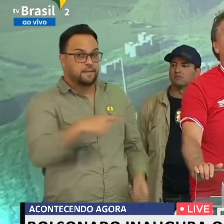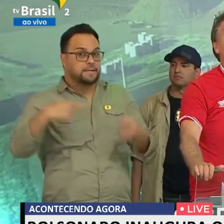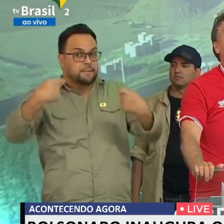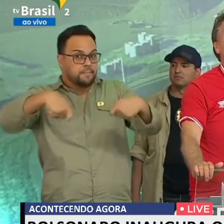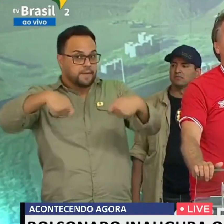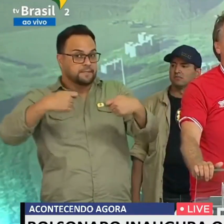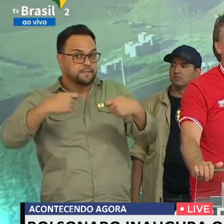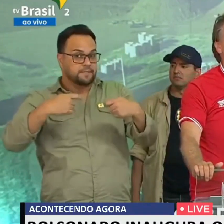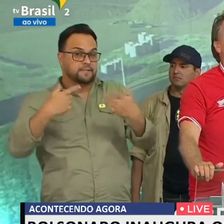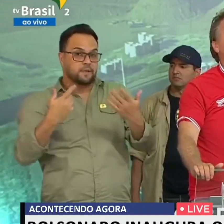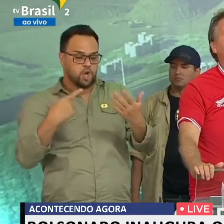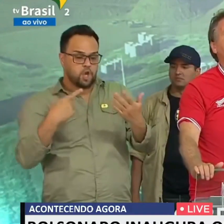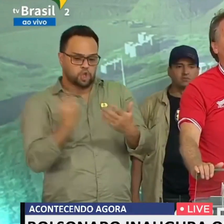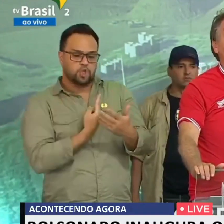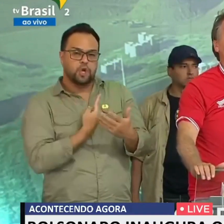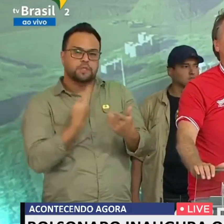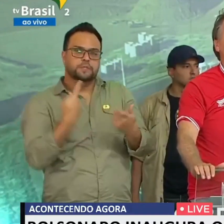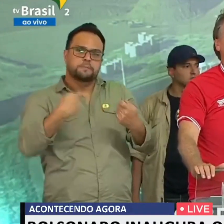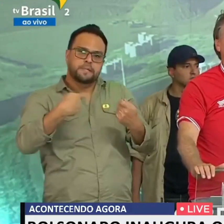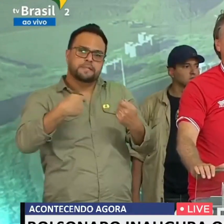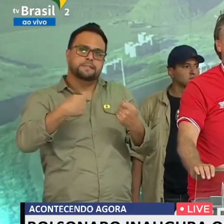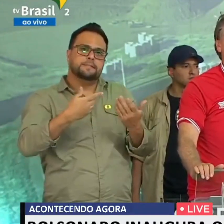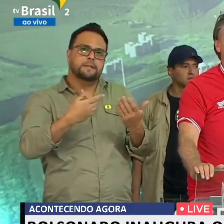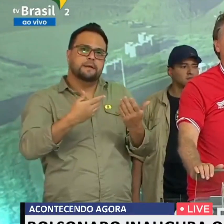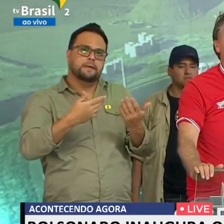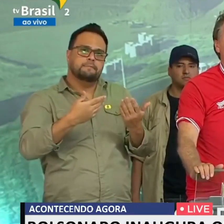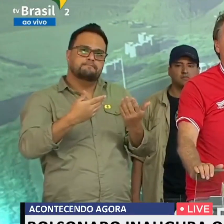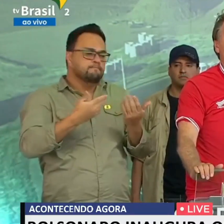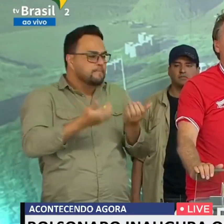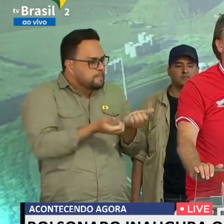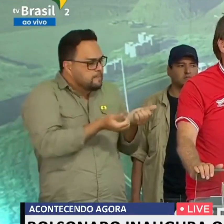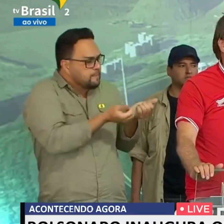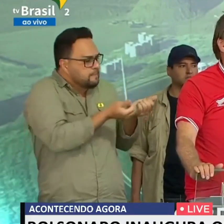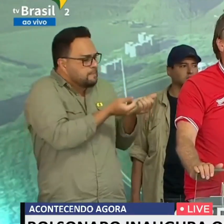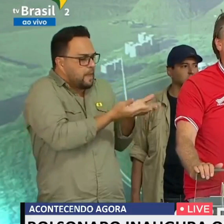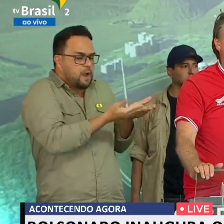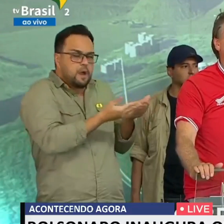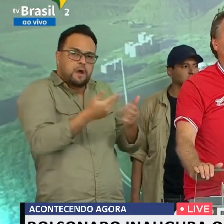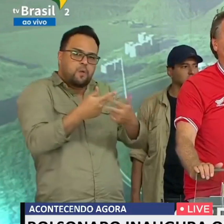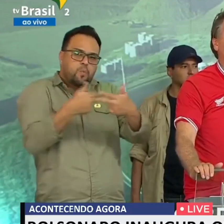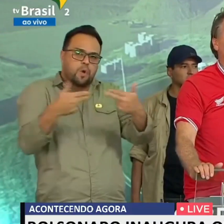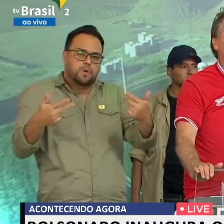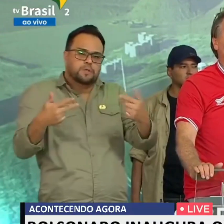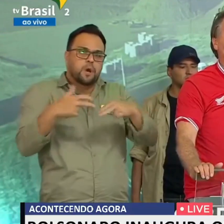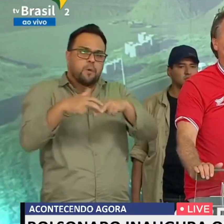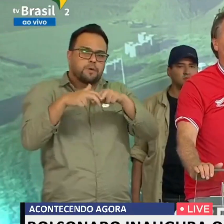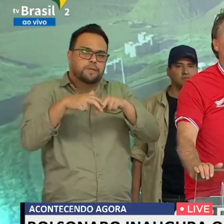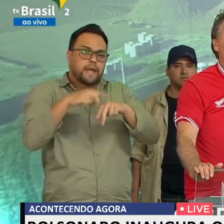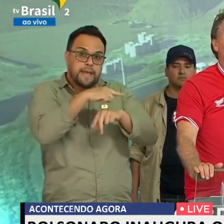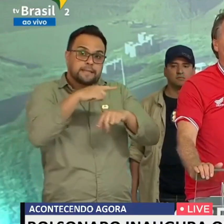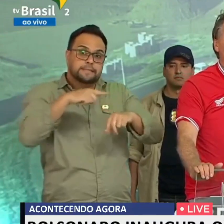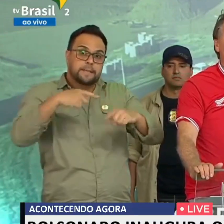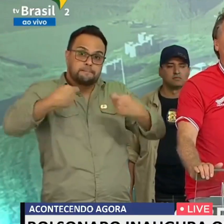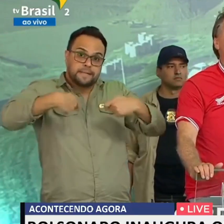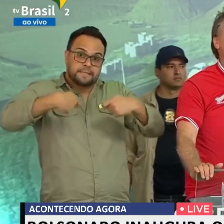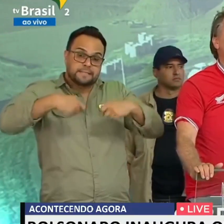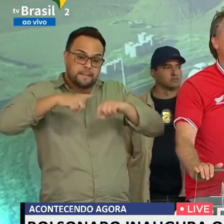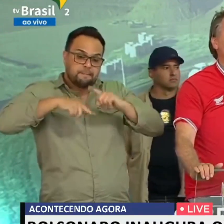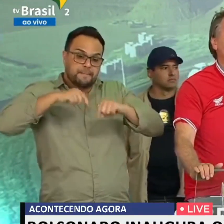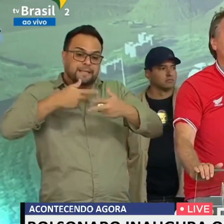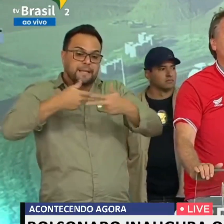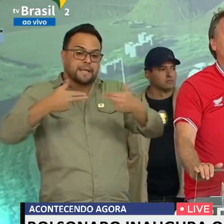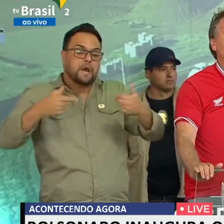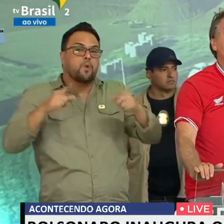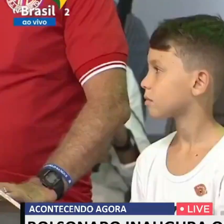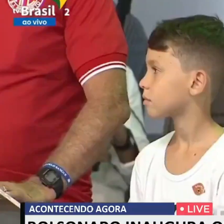nós o abasteçamos com alguma coisa. E esse produto que eles precisam, primeiro vem de